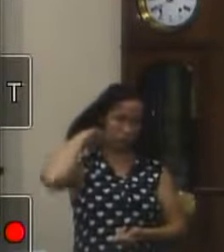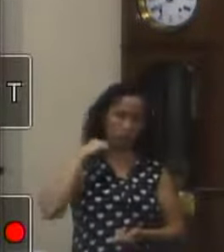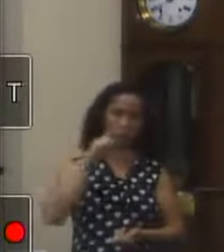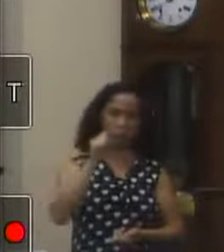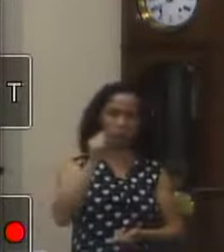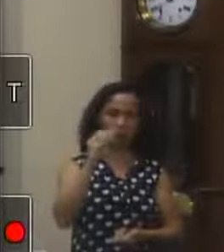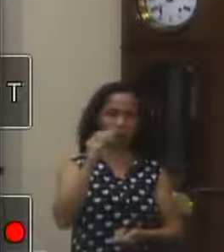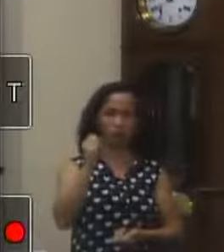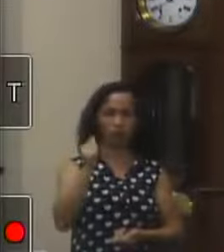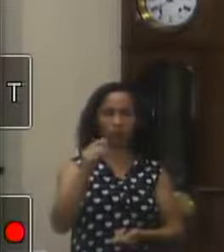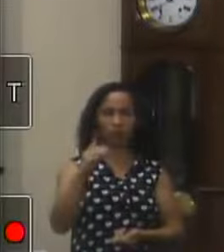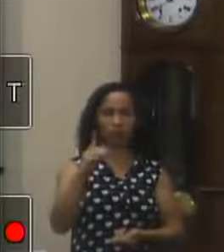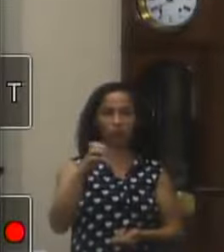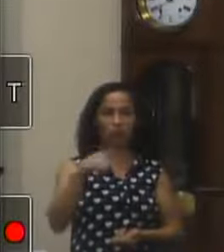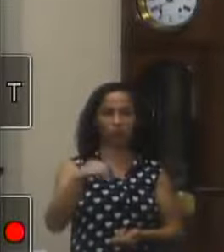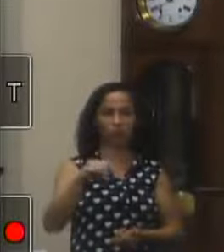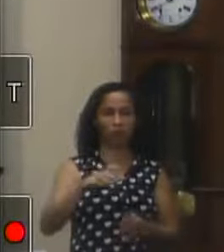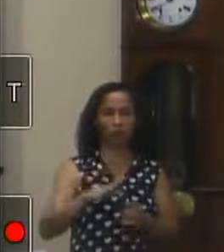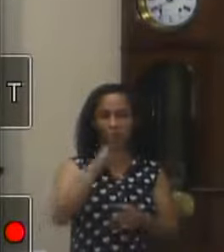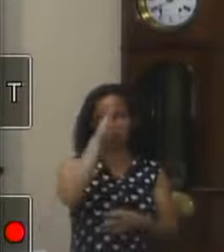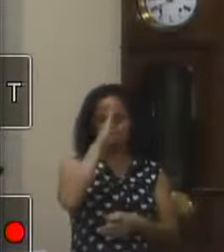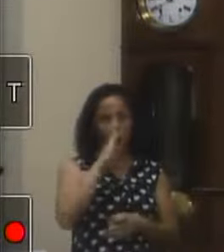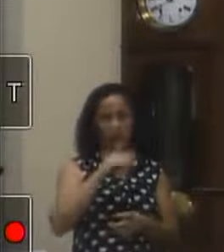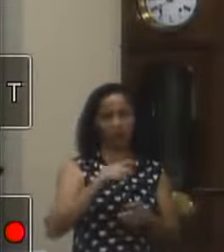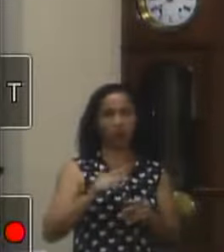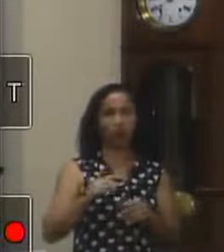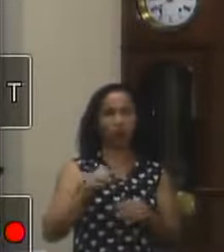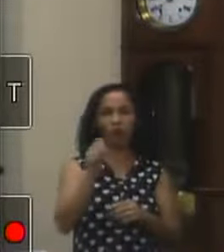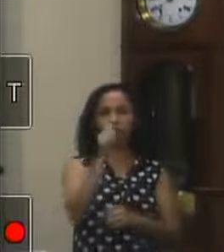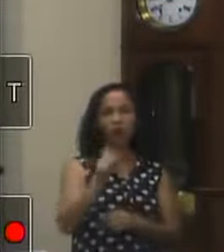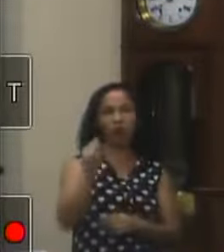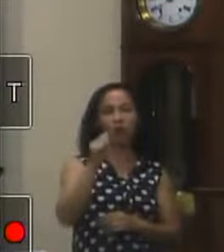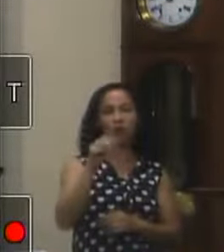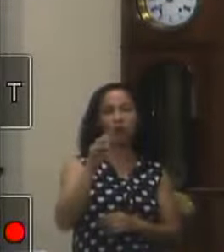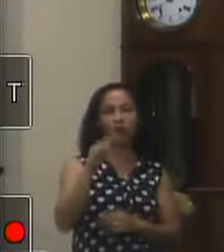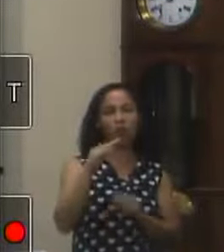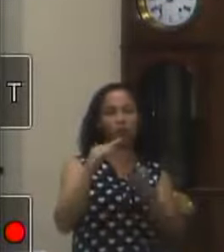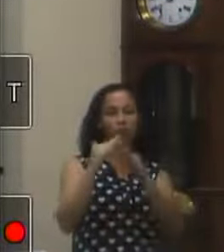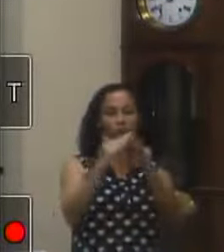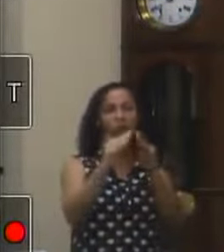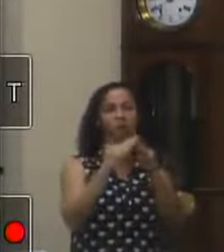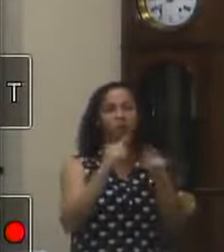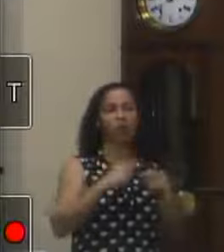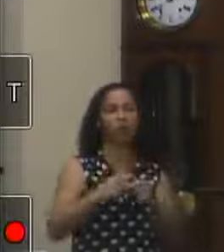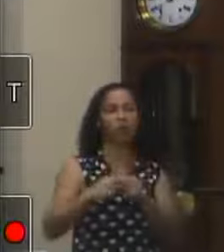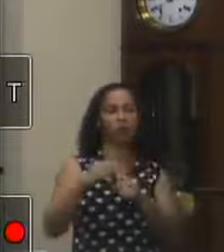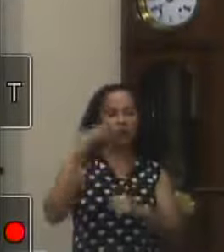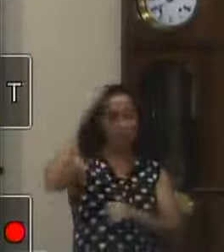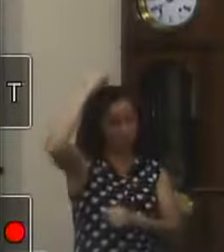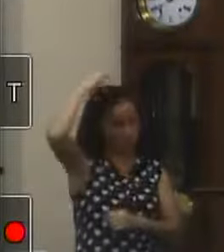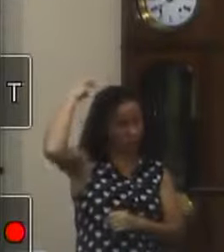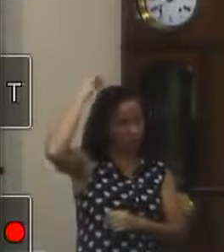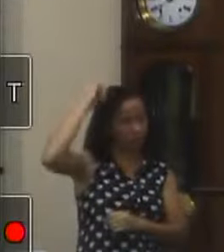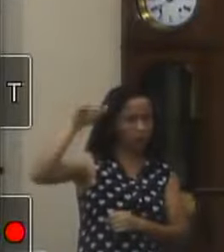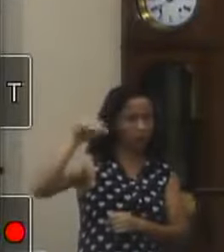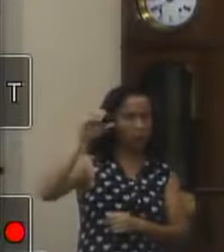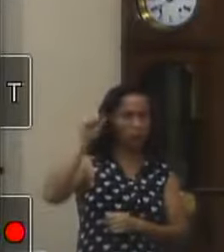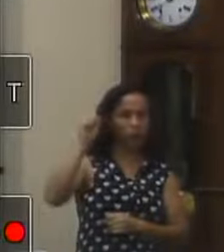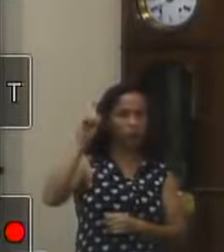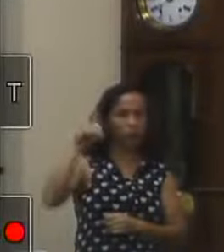aula de karatê de forma gratuita lá na Associação de Moradores do Bairro São José das Palmeiras, um trabalho que já vem sendo lá no São